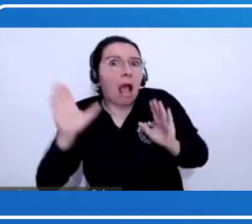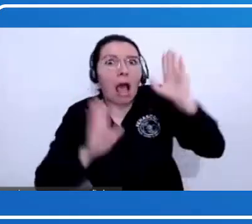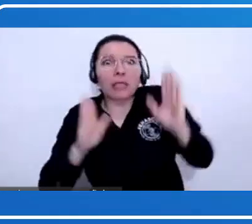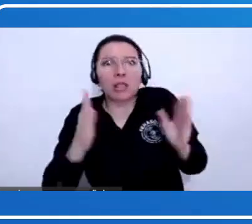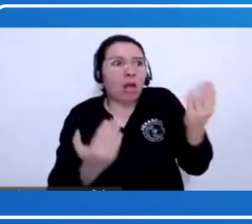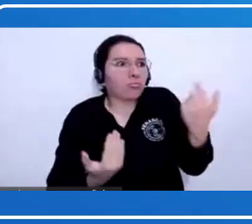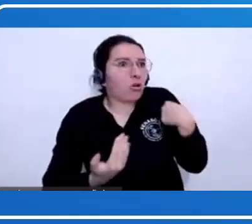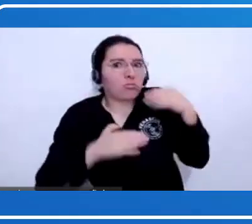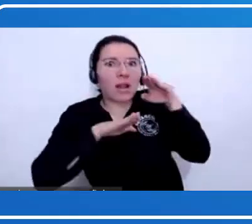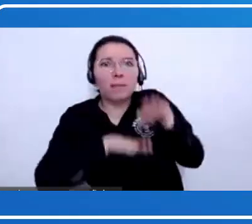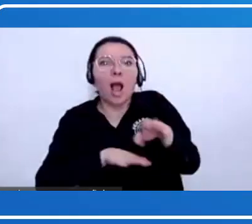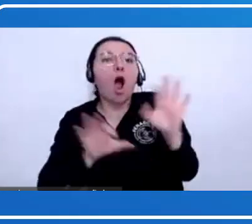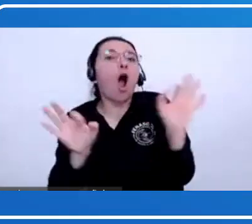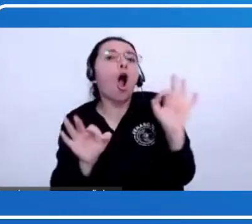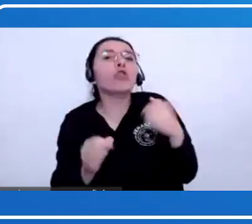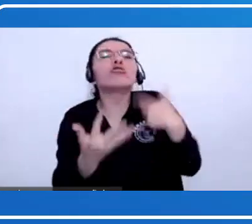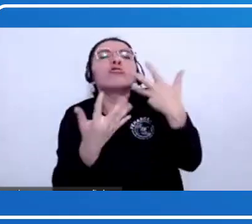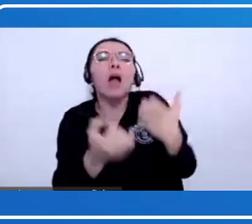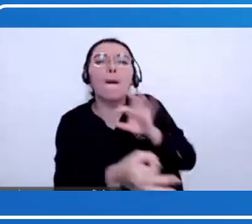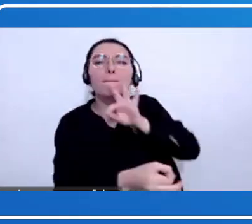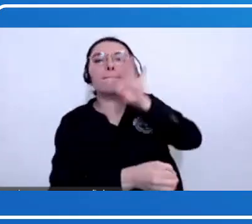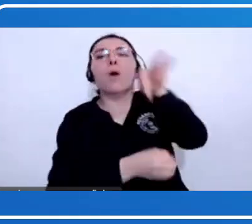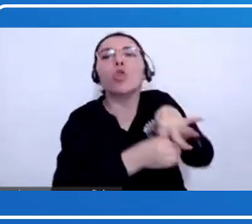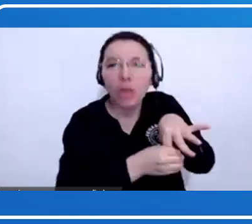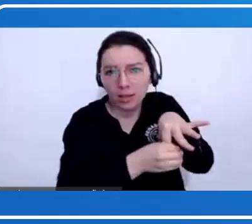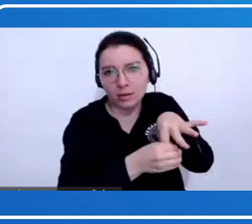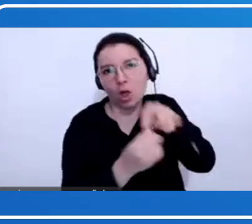votantes del proceso.